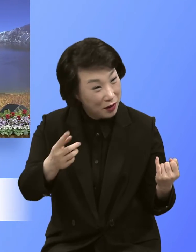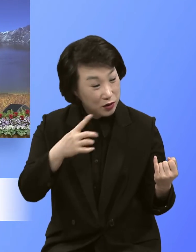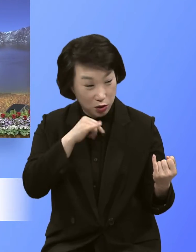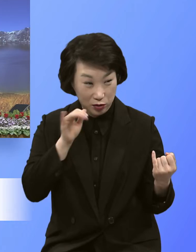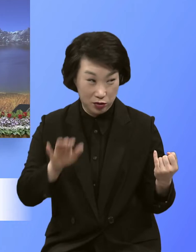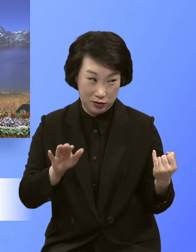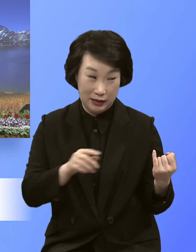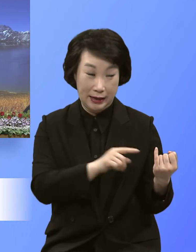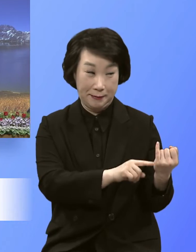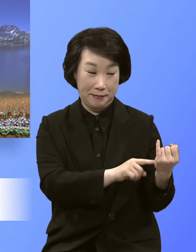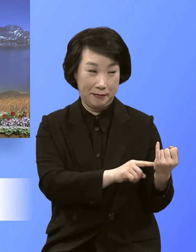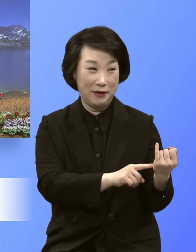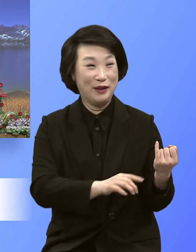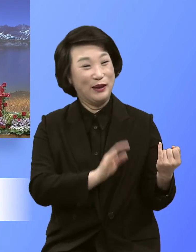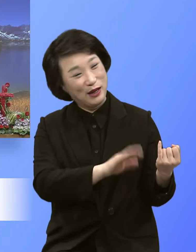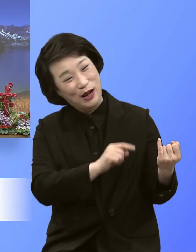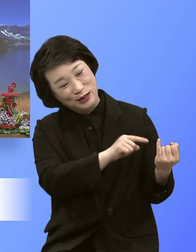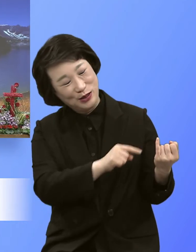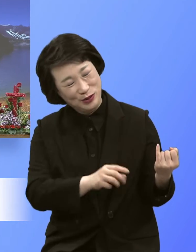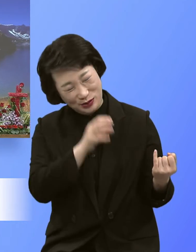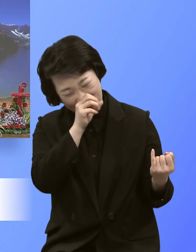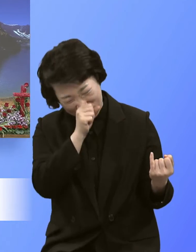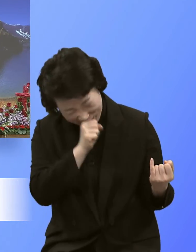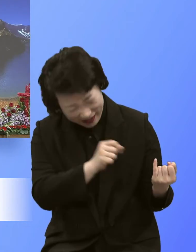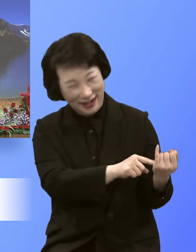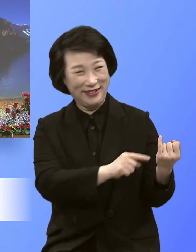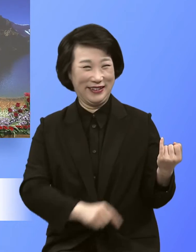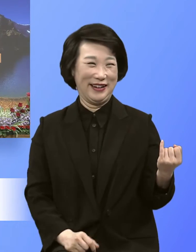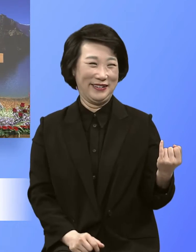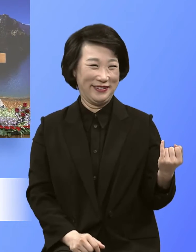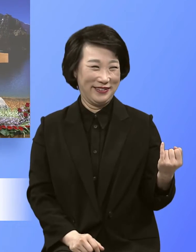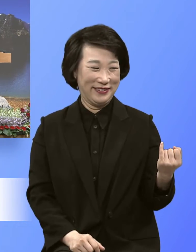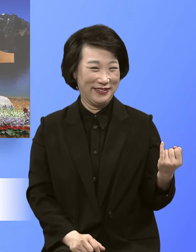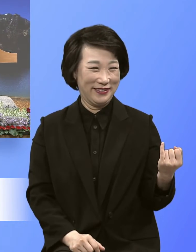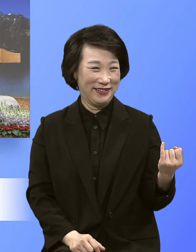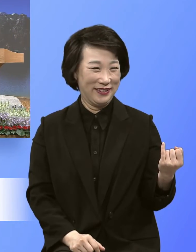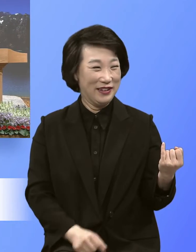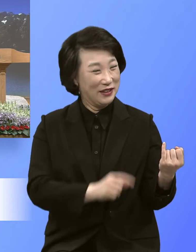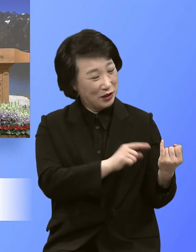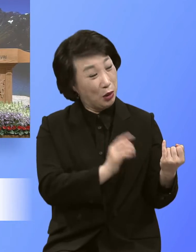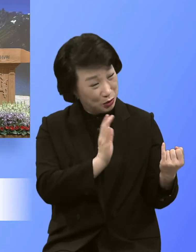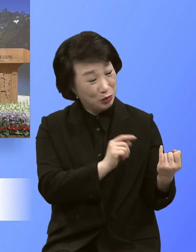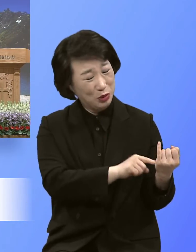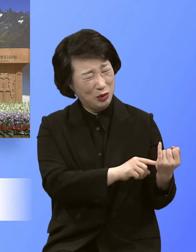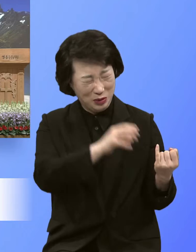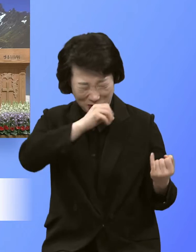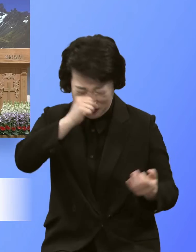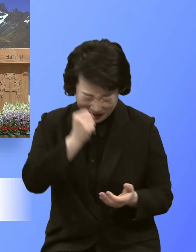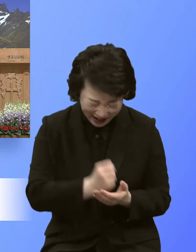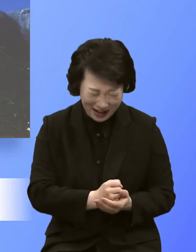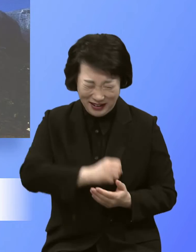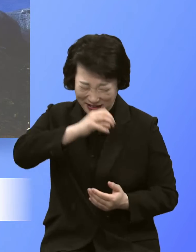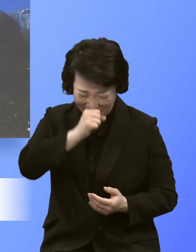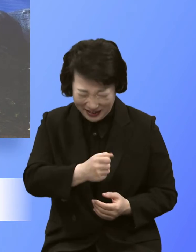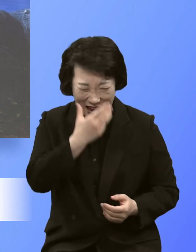물어봤더니요, 야, 너를 굉장히 좋아하더라. 너 정도면 좋다고 하더라.